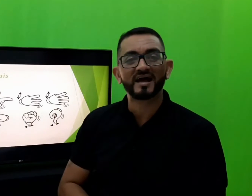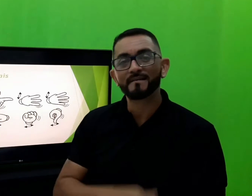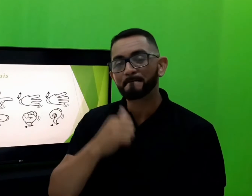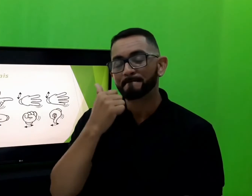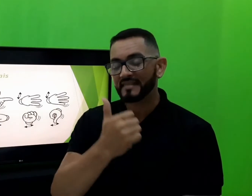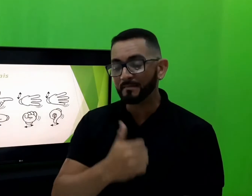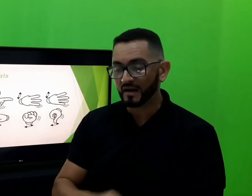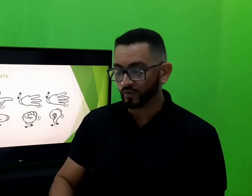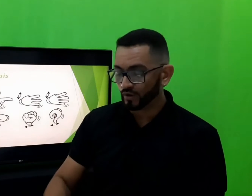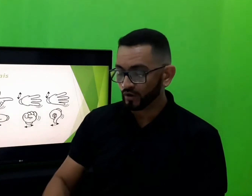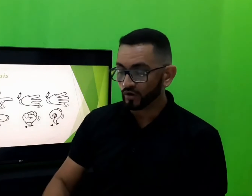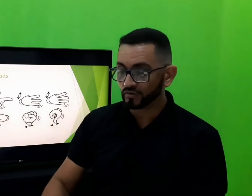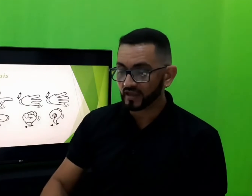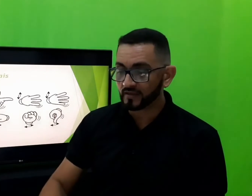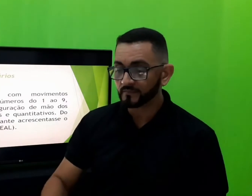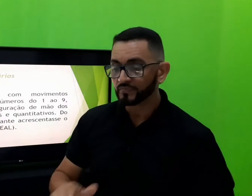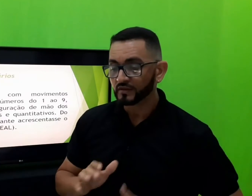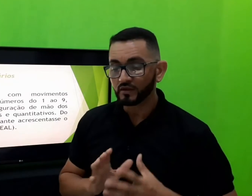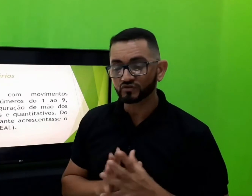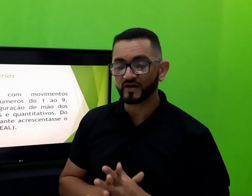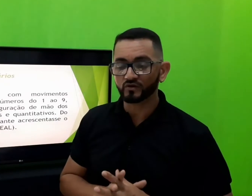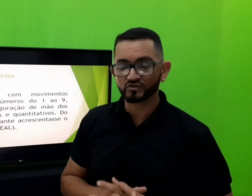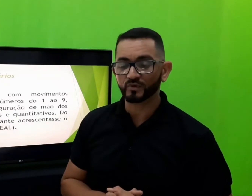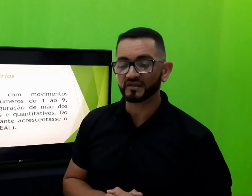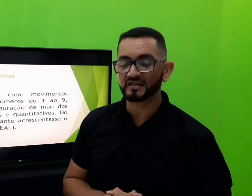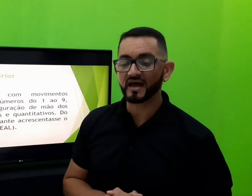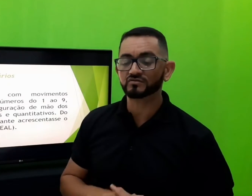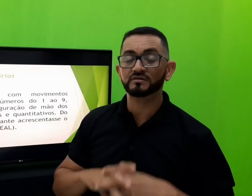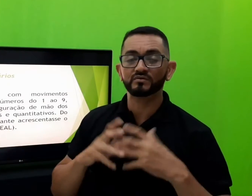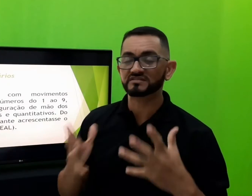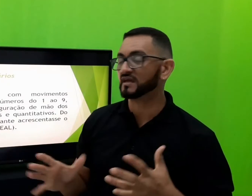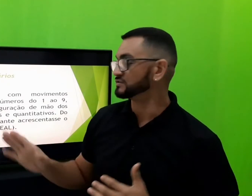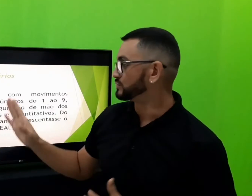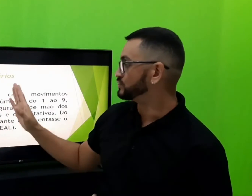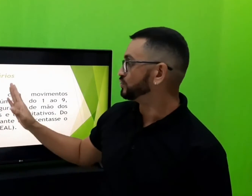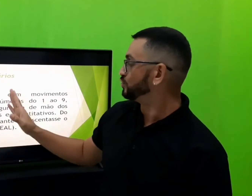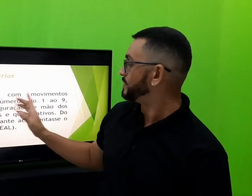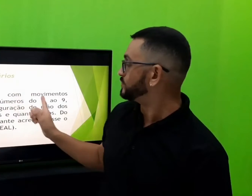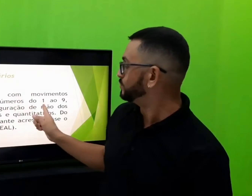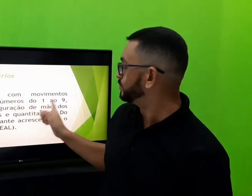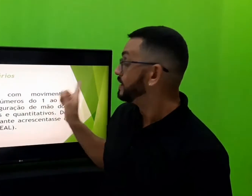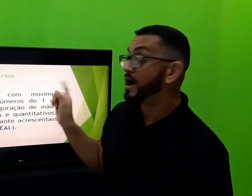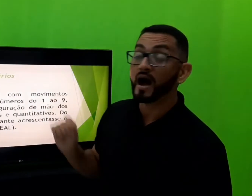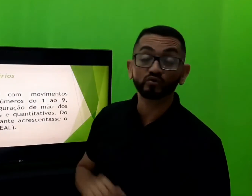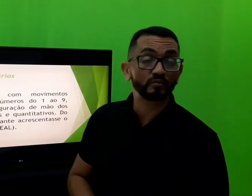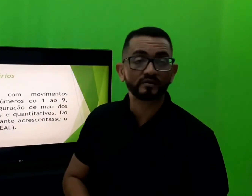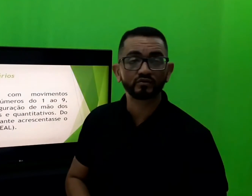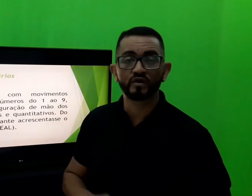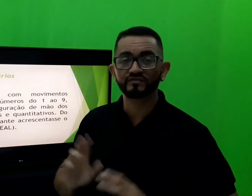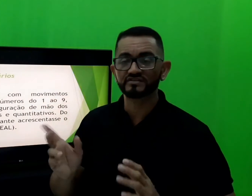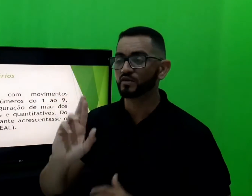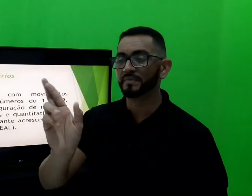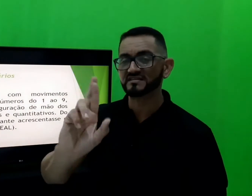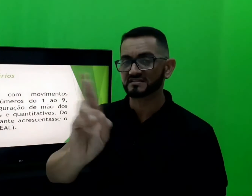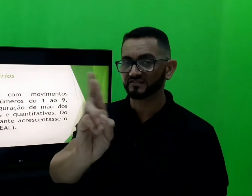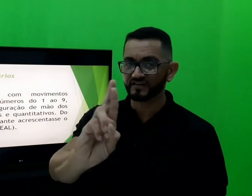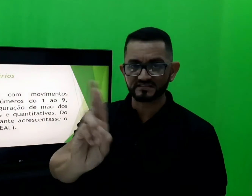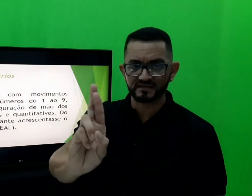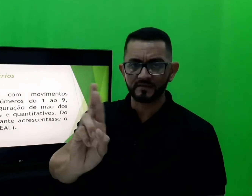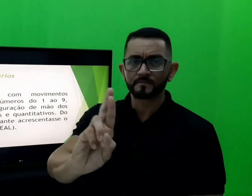dá na mão. Ok? E os valores monetários, não esqueçam que do número 1 ao número 9 você não precisa fazer